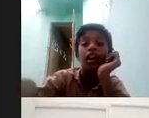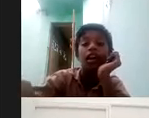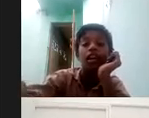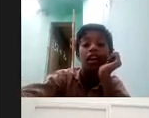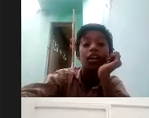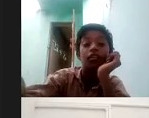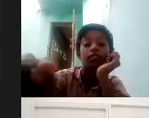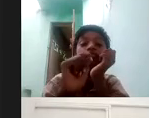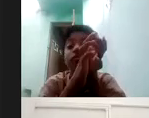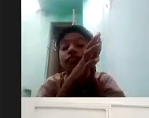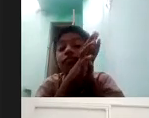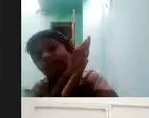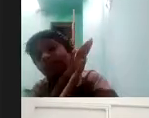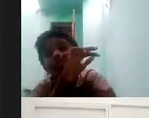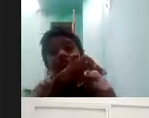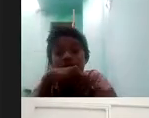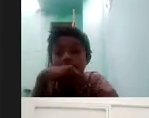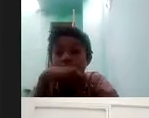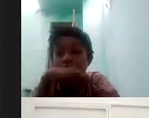నాది. అయితే గమ్మున ఉండండి.